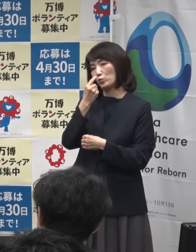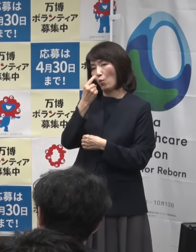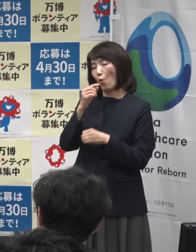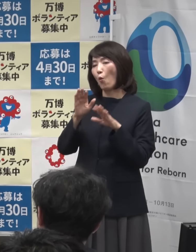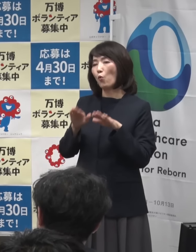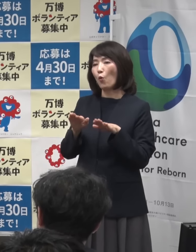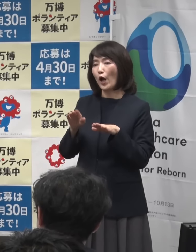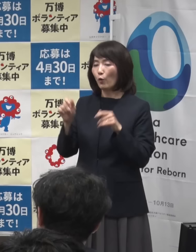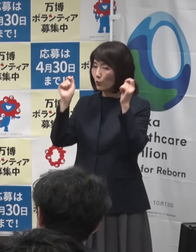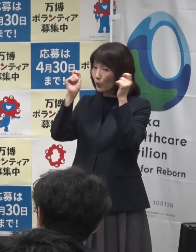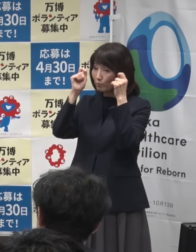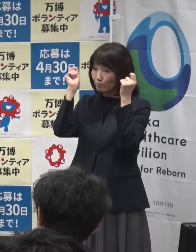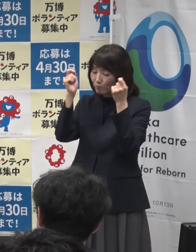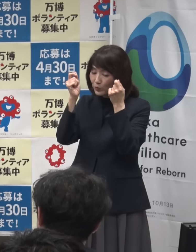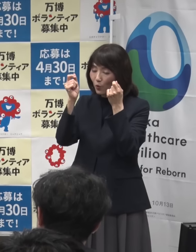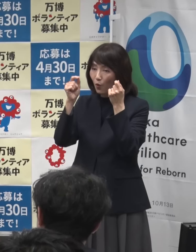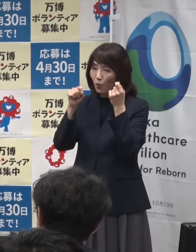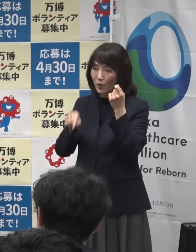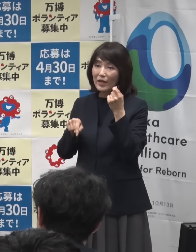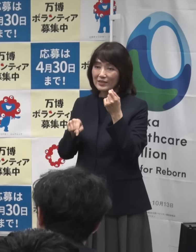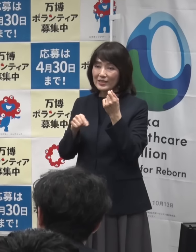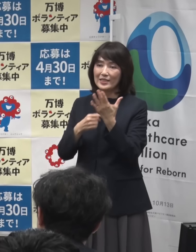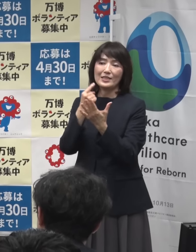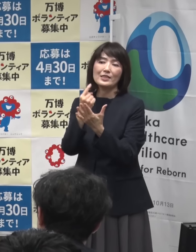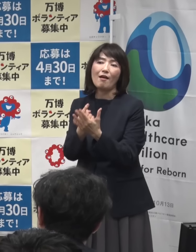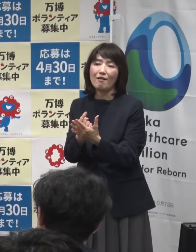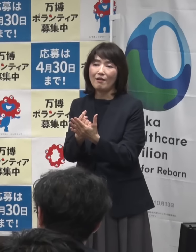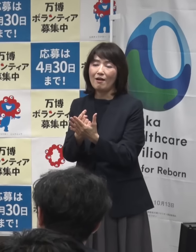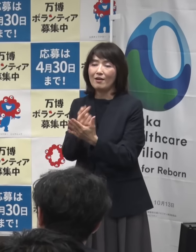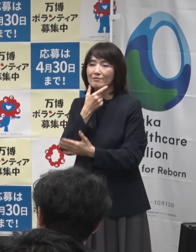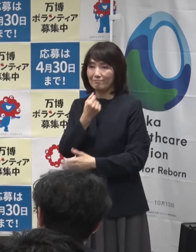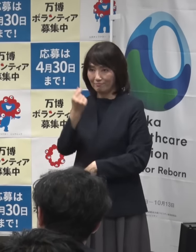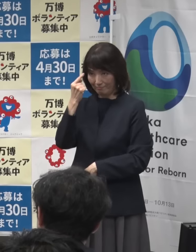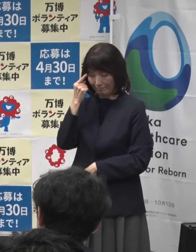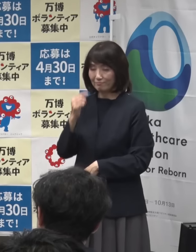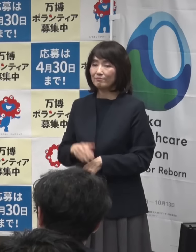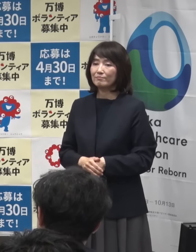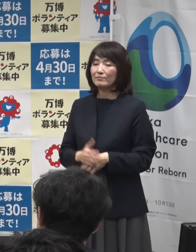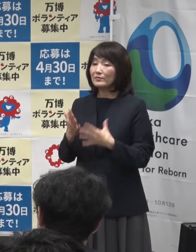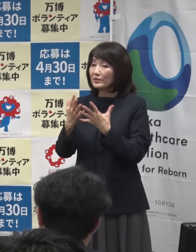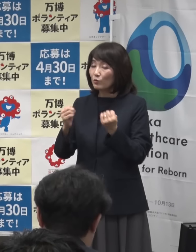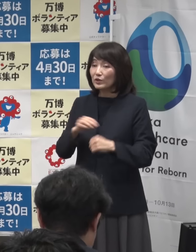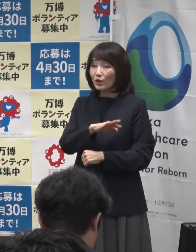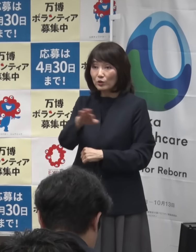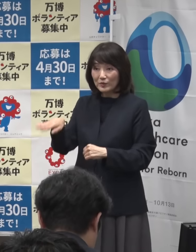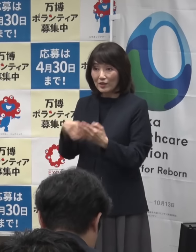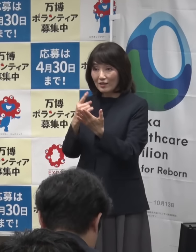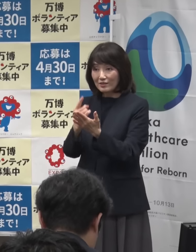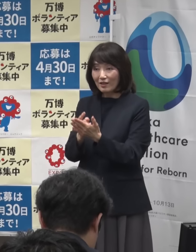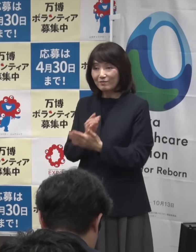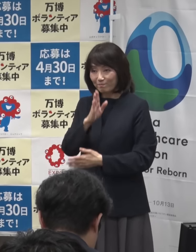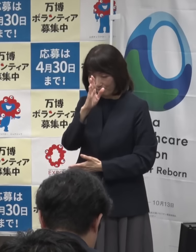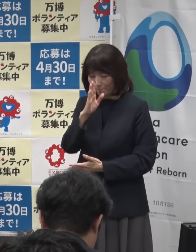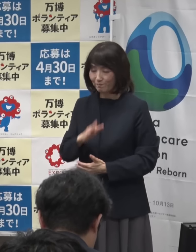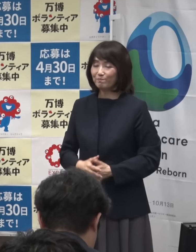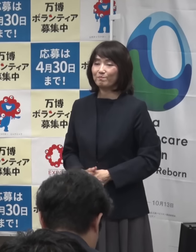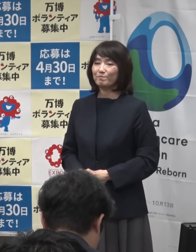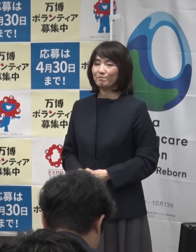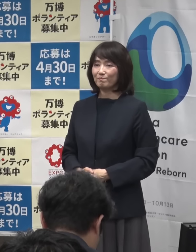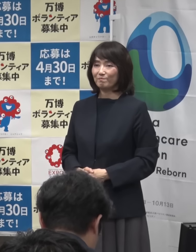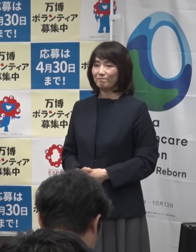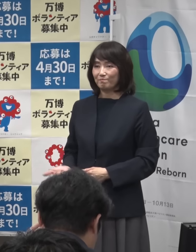今回このイベントの折り鶴釣りにこれで参画をしたいというふうに思います。ぜひ多くの皆さんご参加いただけたらと思います。次